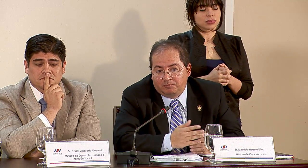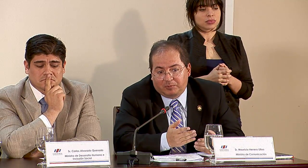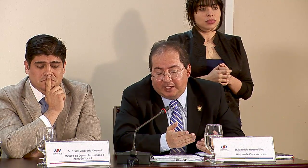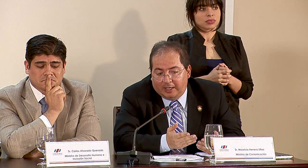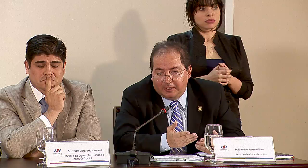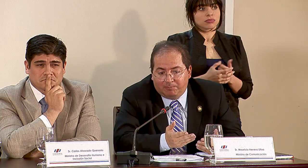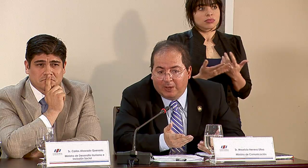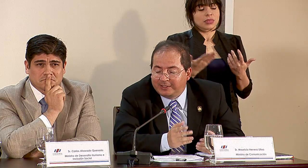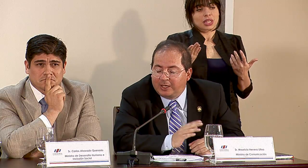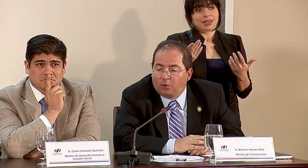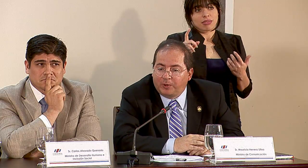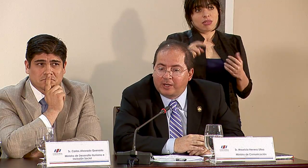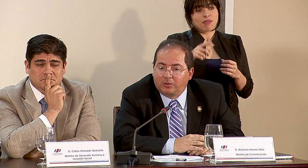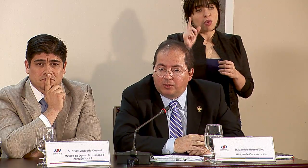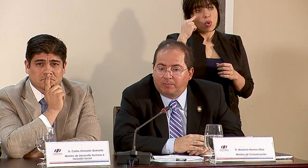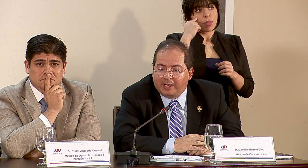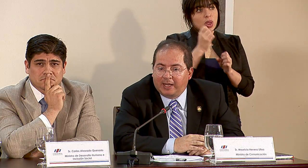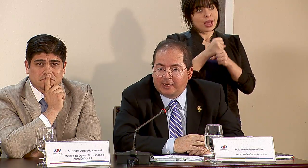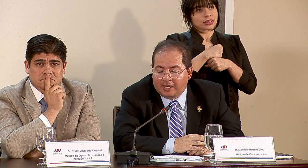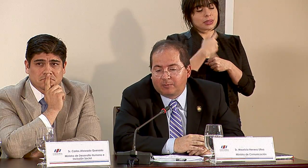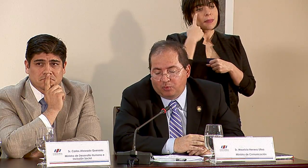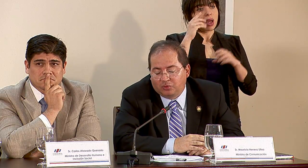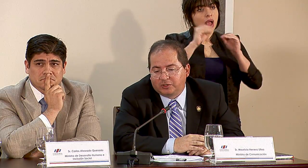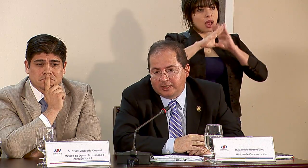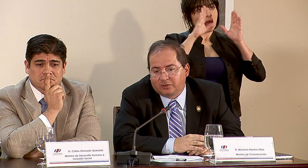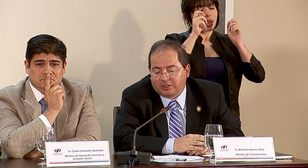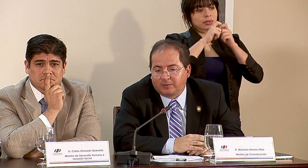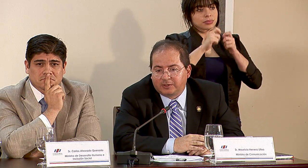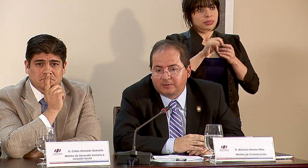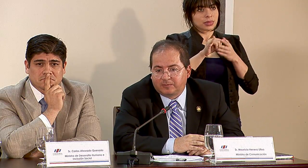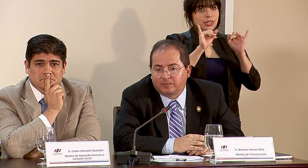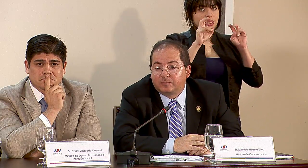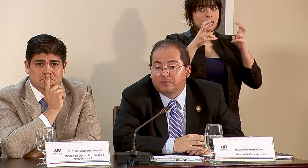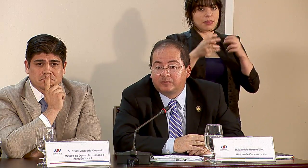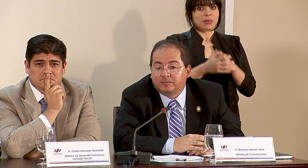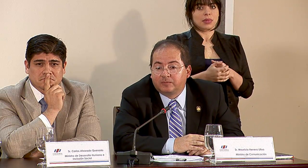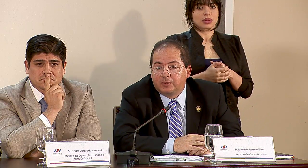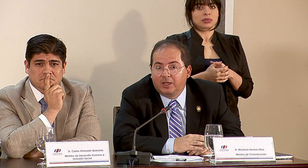que debe hacer el gobierno para aclarar puntos en estos temas